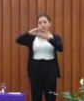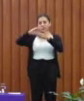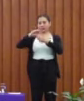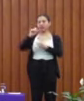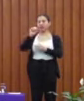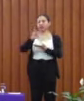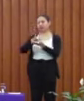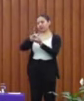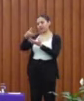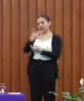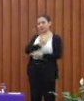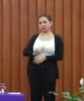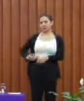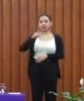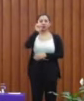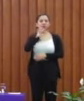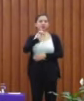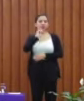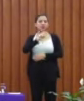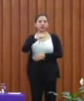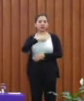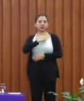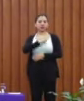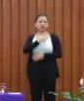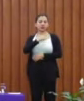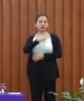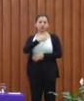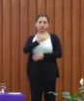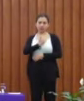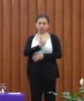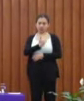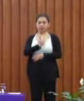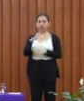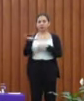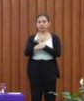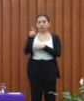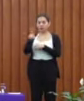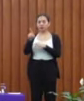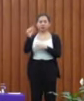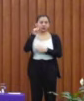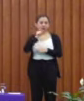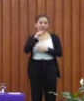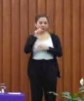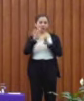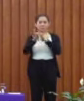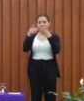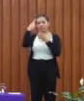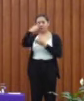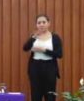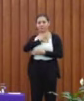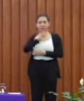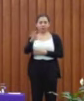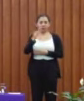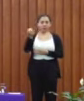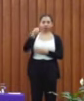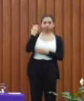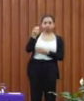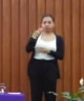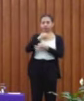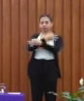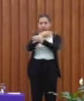por darnos abrirnos las puertas para hacer esta presentación y gracias a todas y todos ustedes por asistir